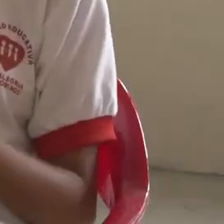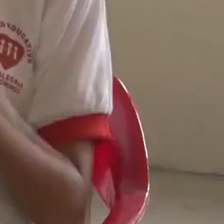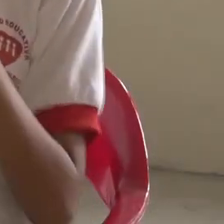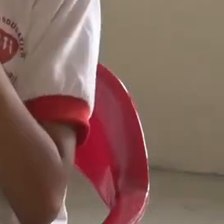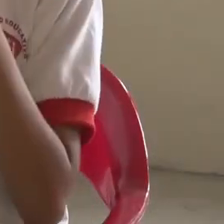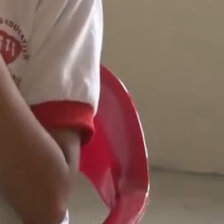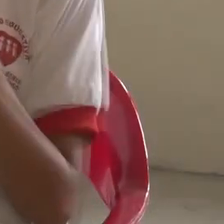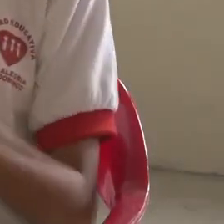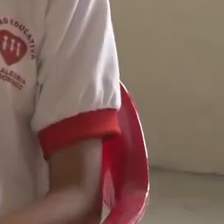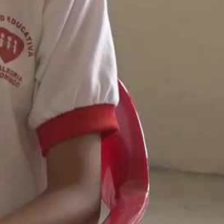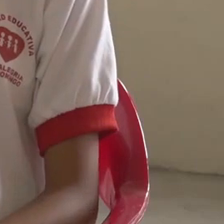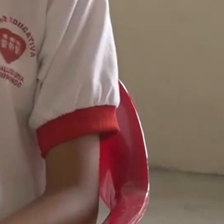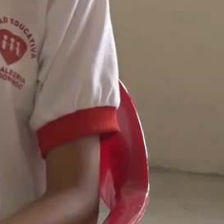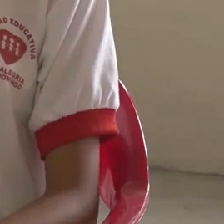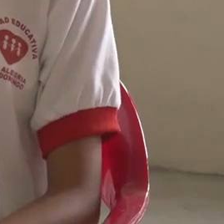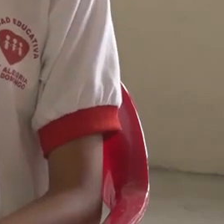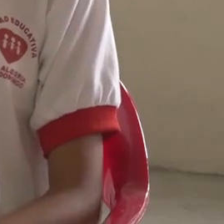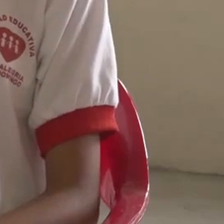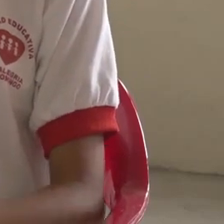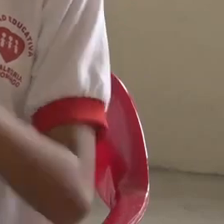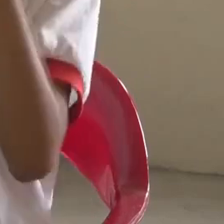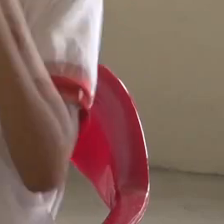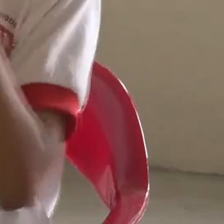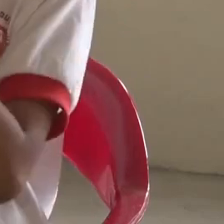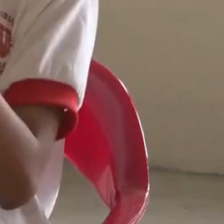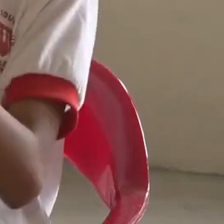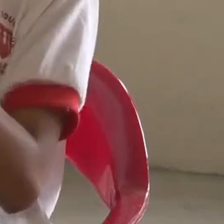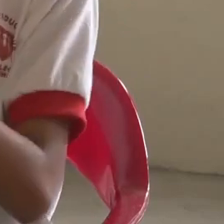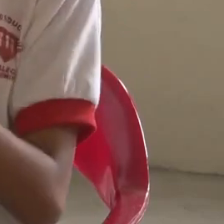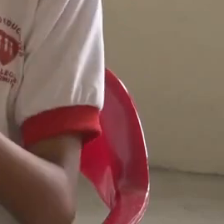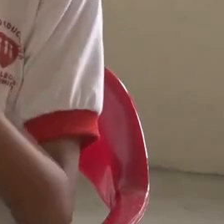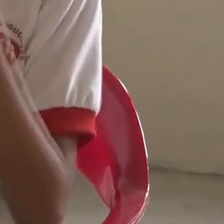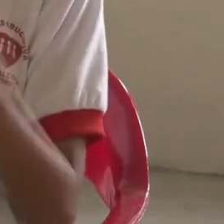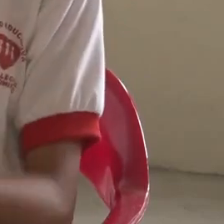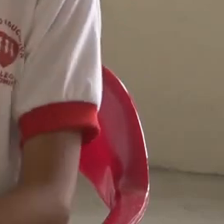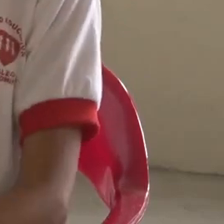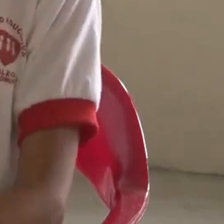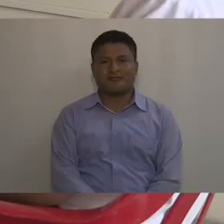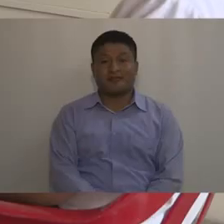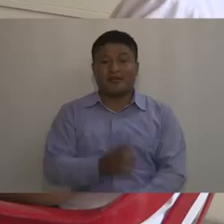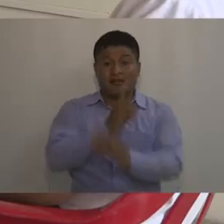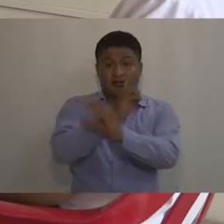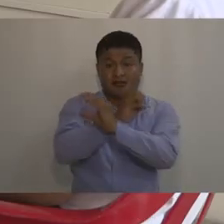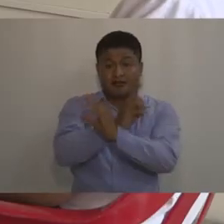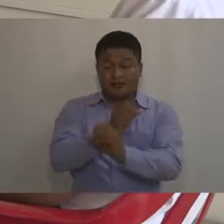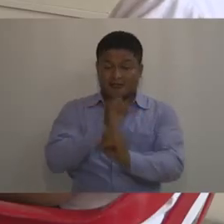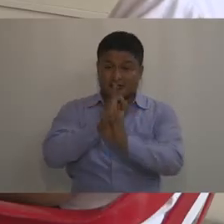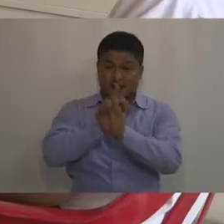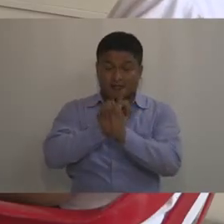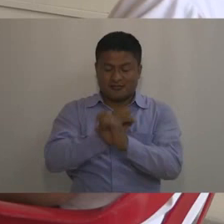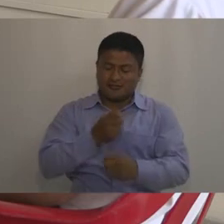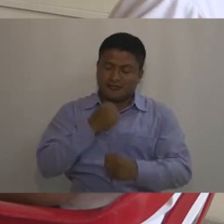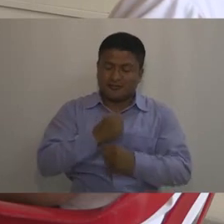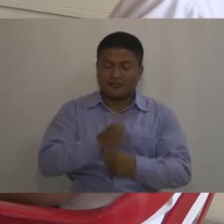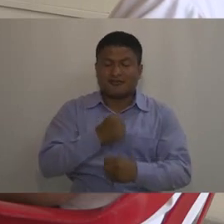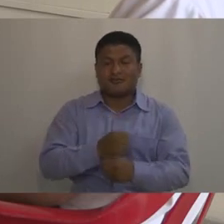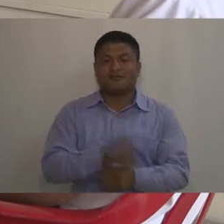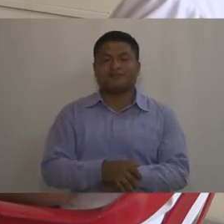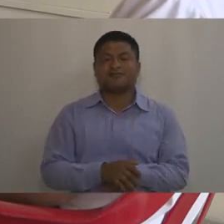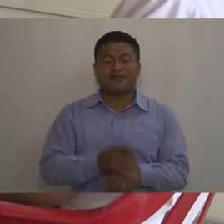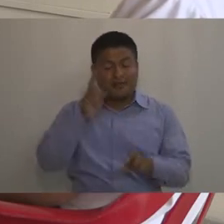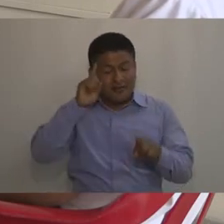¿Cuál es el trabajo que hace esta institución por los derechos de las personas con discapacidad? El Conadis es una institución que